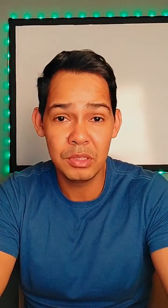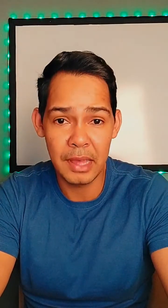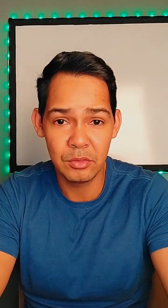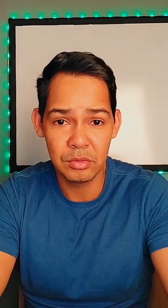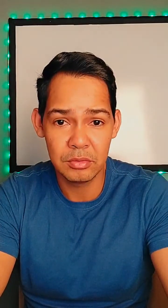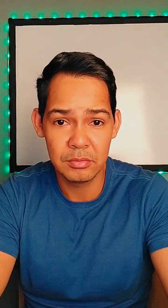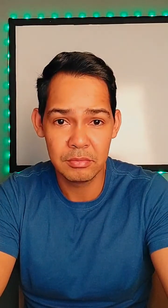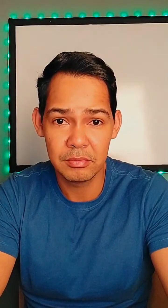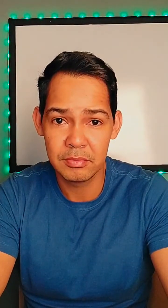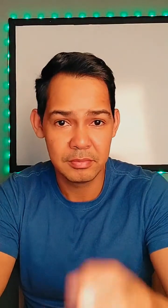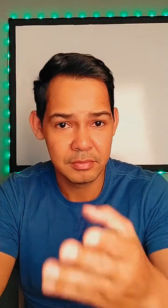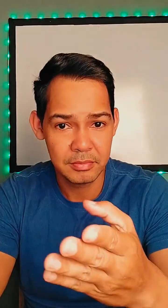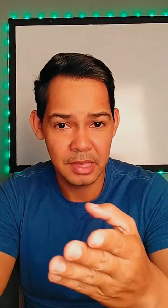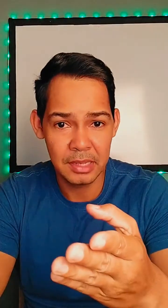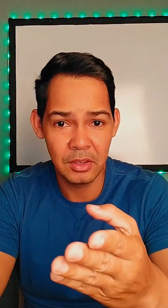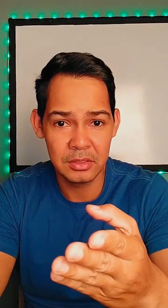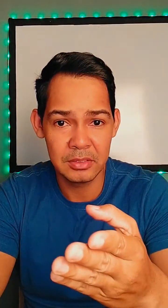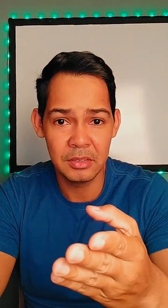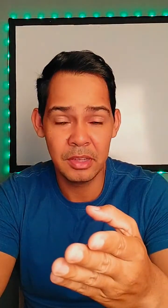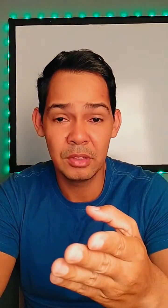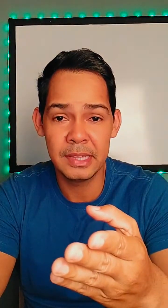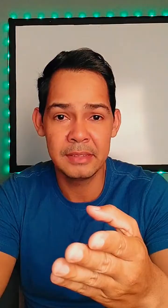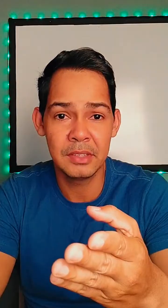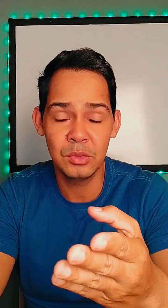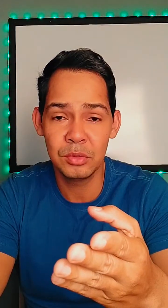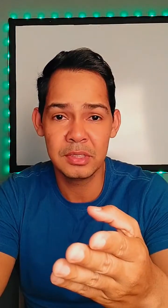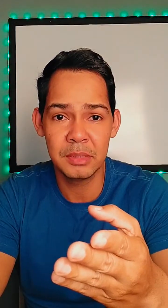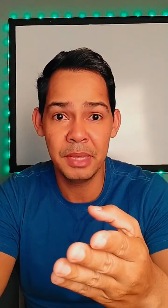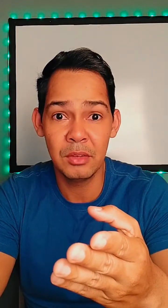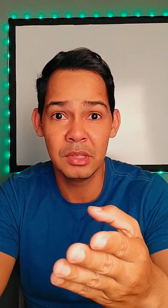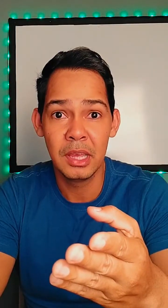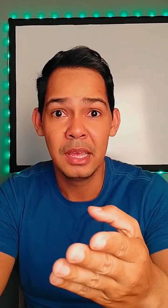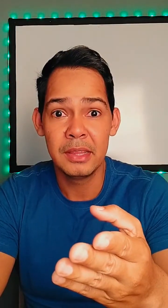Comunidade. Aqui, Sandra falou, interação é tudo, Sandra é minha aluna. Então,